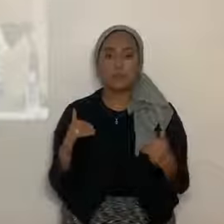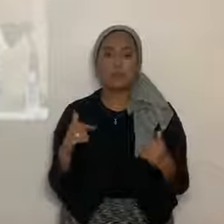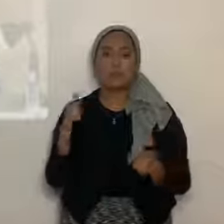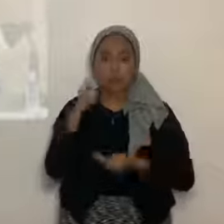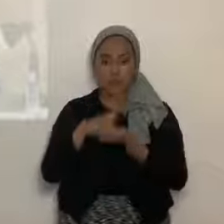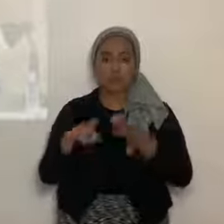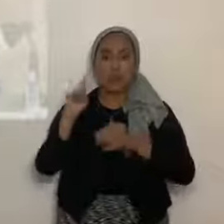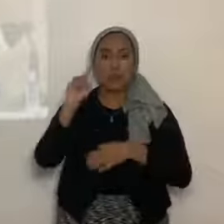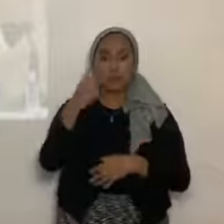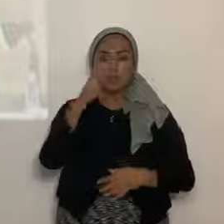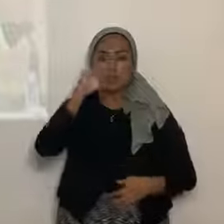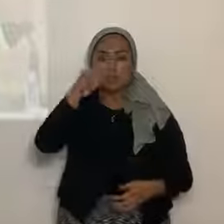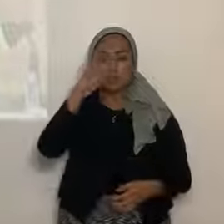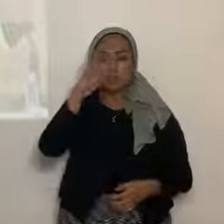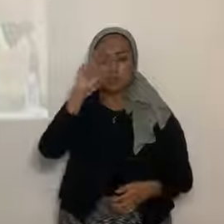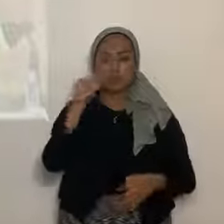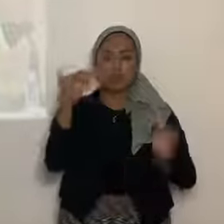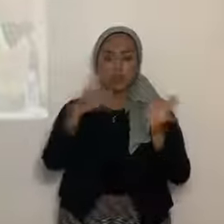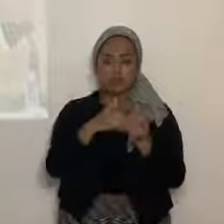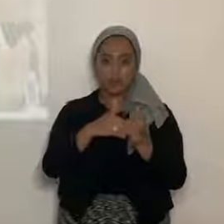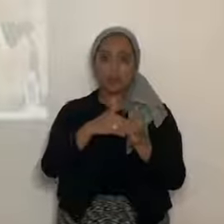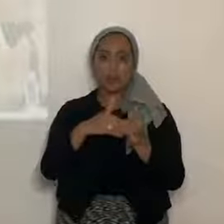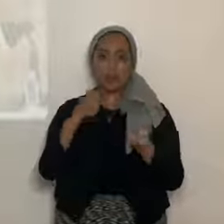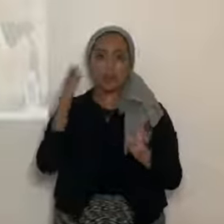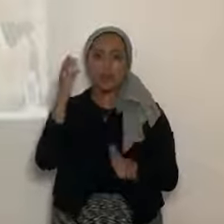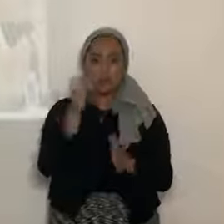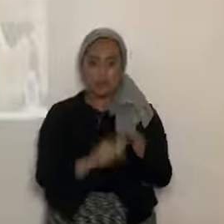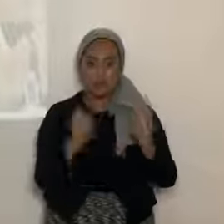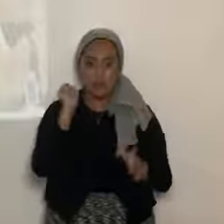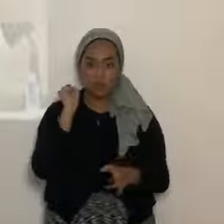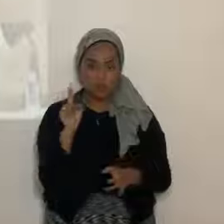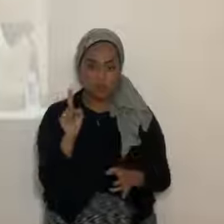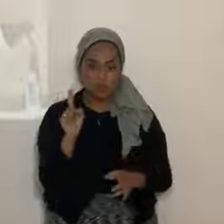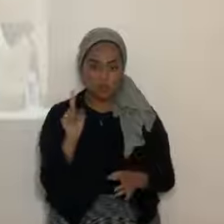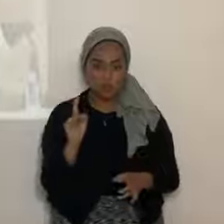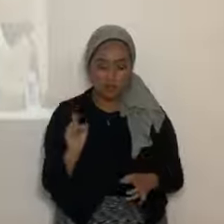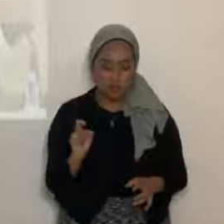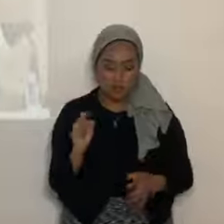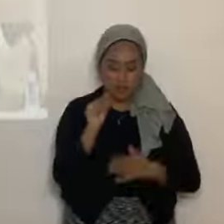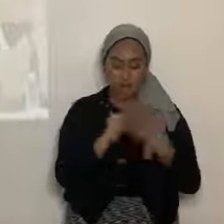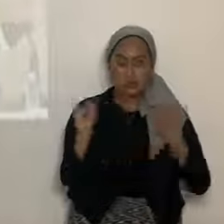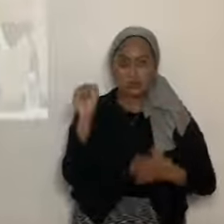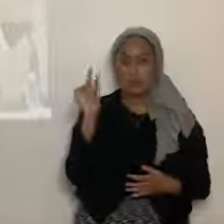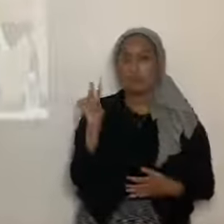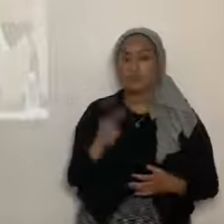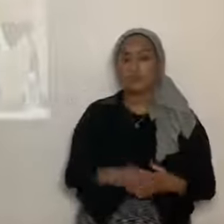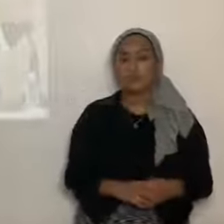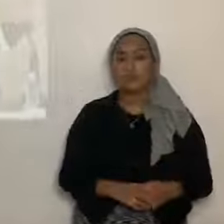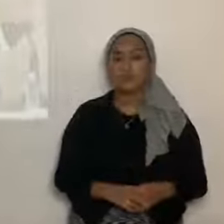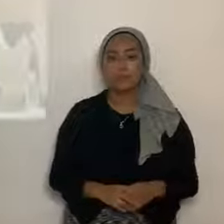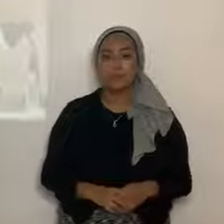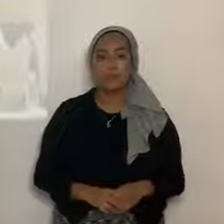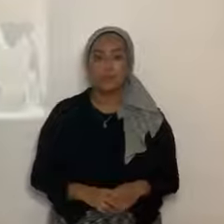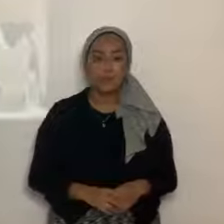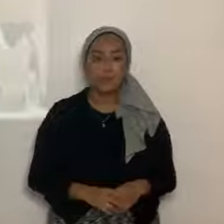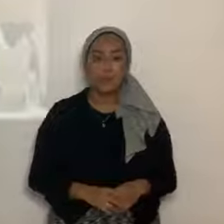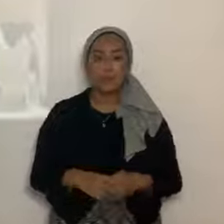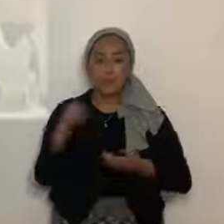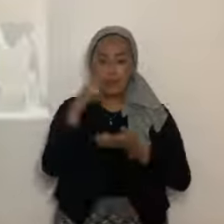1 de Juan, otra vez, para allá, en el capítulo 1, en el verso 7. Vamos a leer, hermanos, del